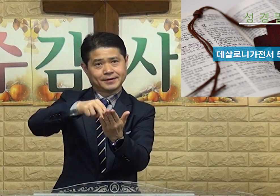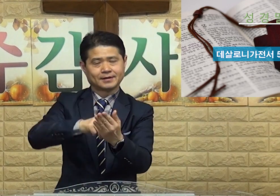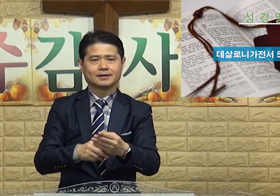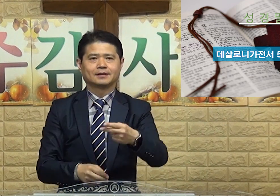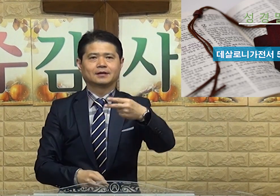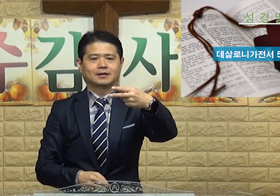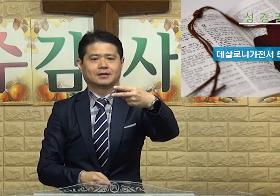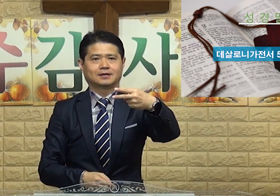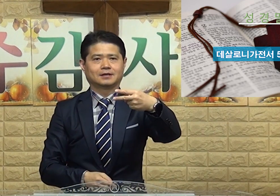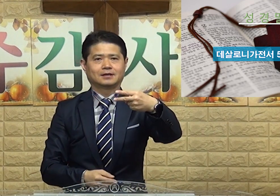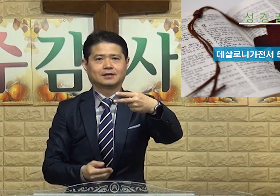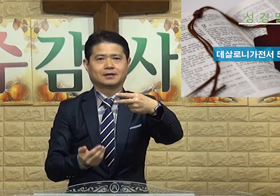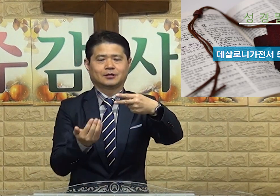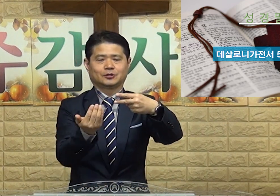오늘 말씀은